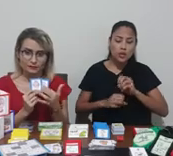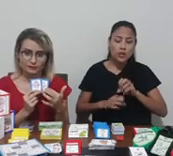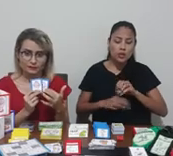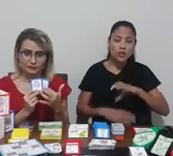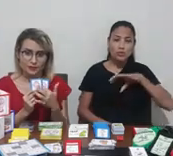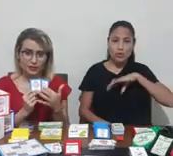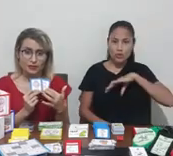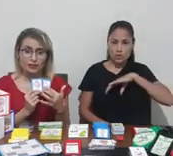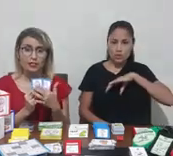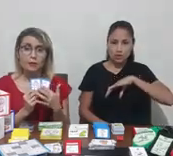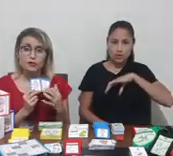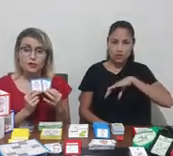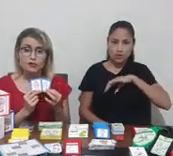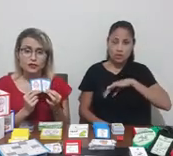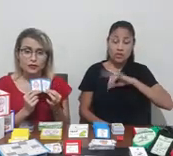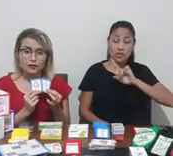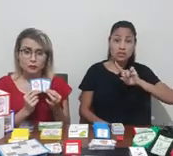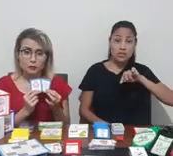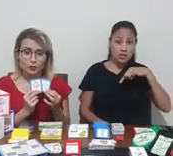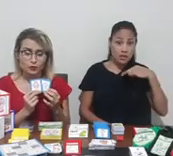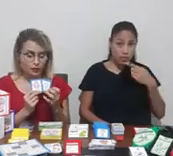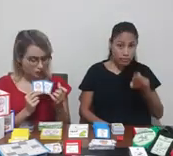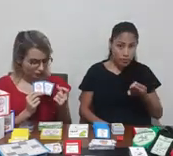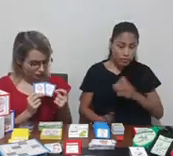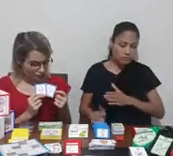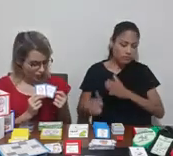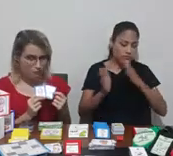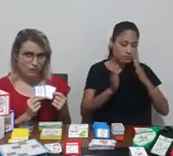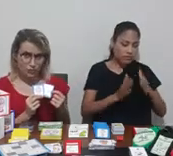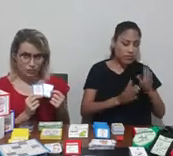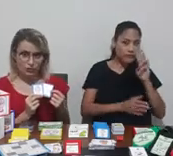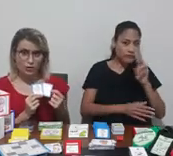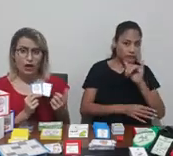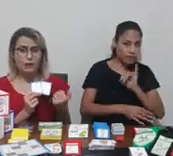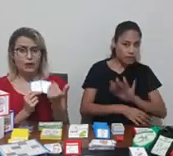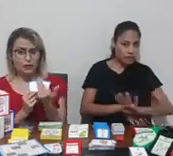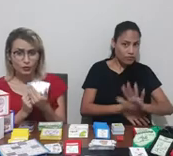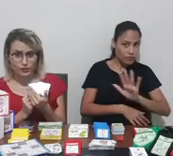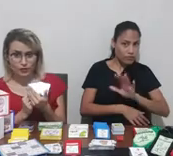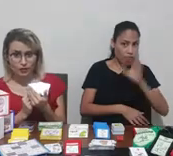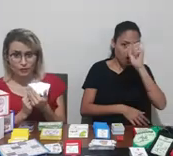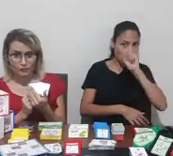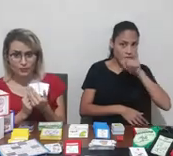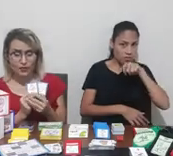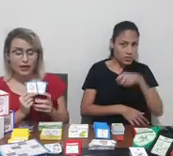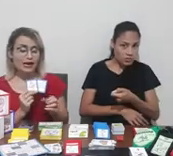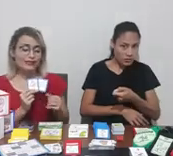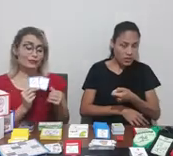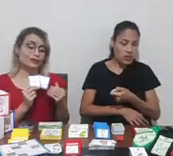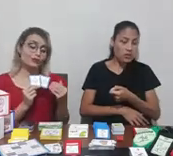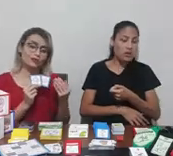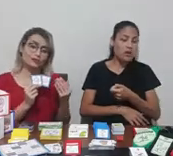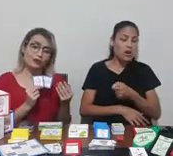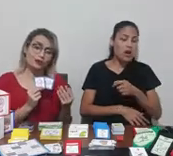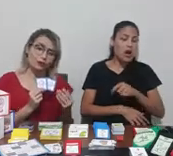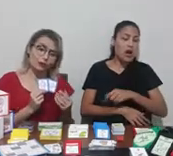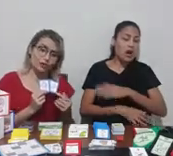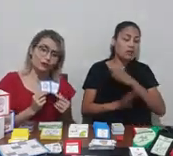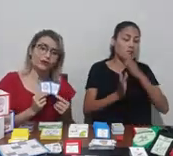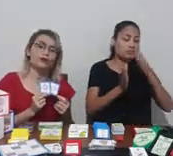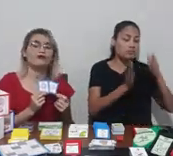português. Depois que eu ensinar ele em português, ele viu a imagem, aprendeu o sinal, aí no